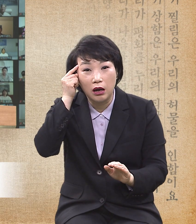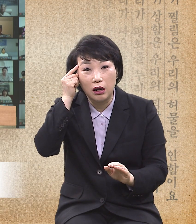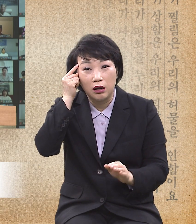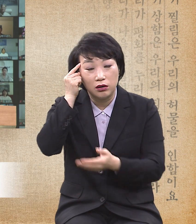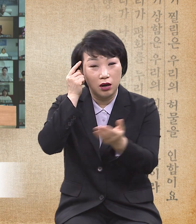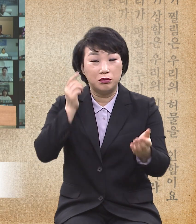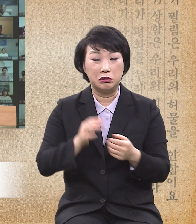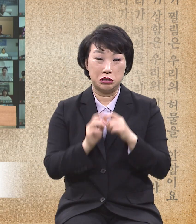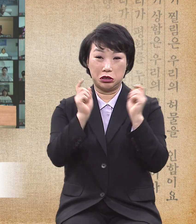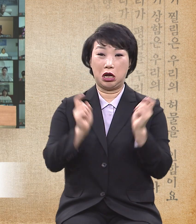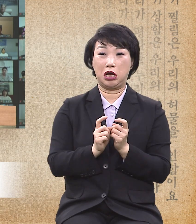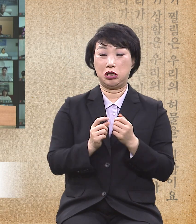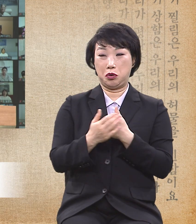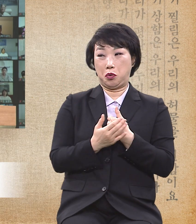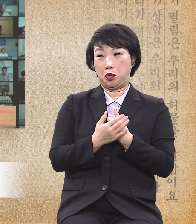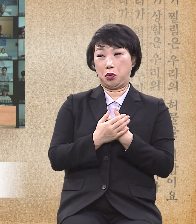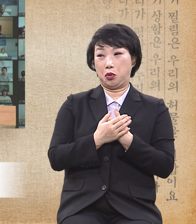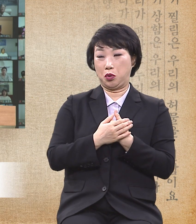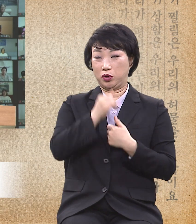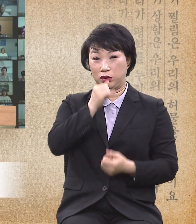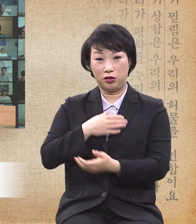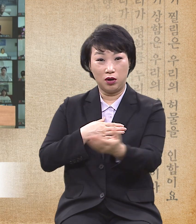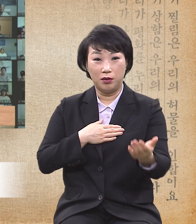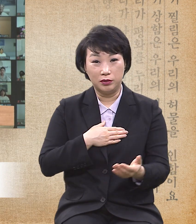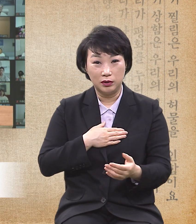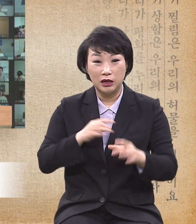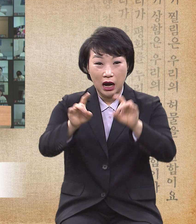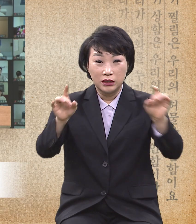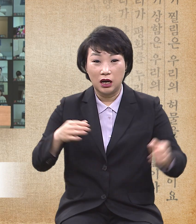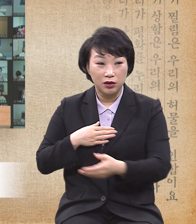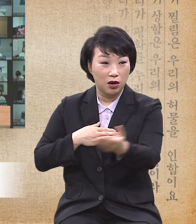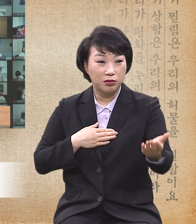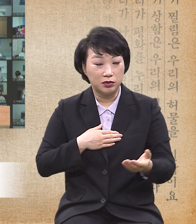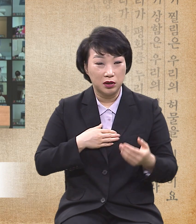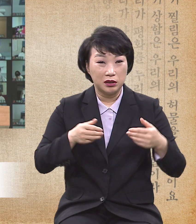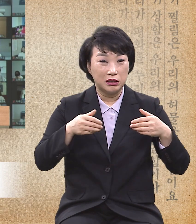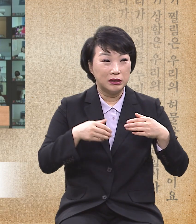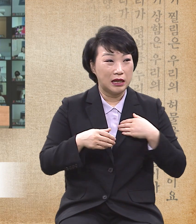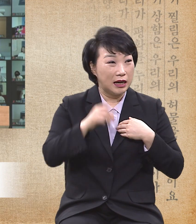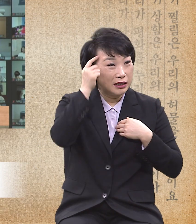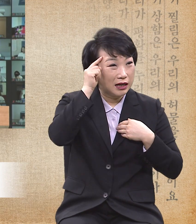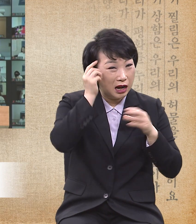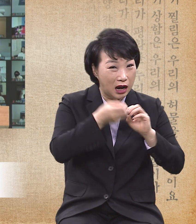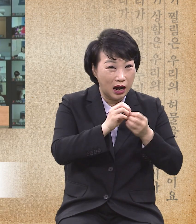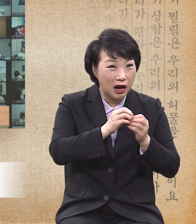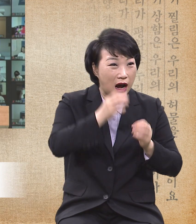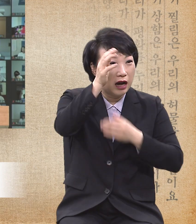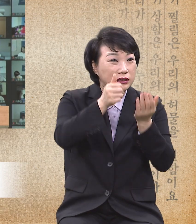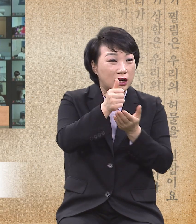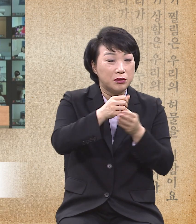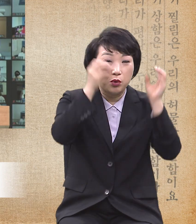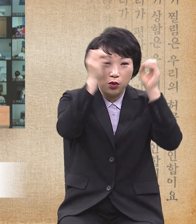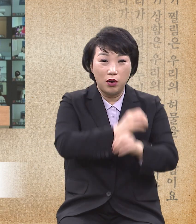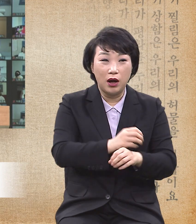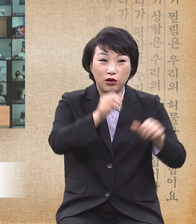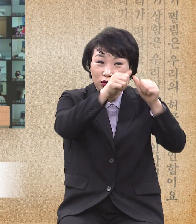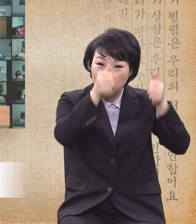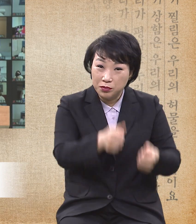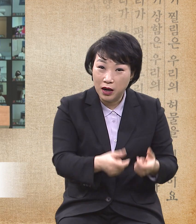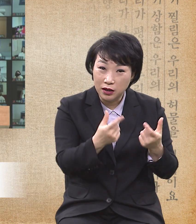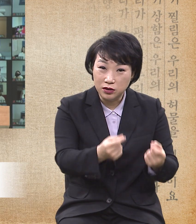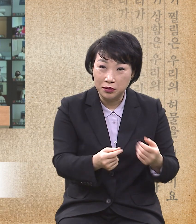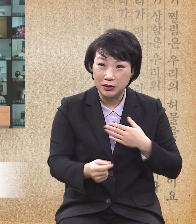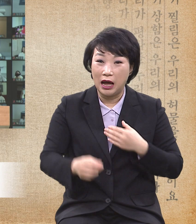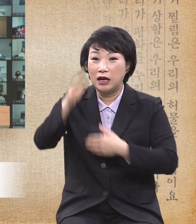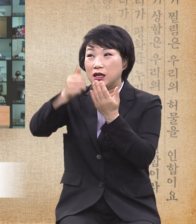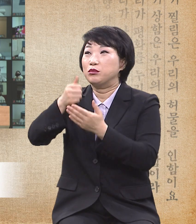극한 개인 자기 이기주의. 각자가 자기 필요한 하나님 만들고 우상 숭배하듯이